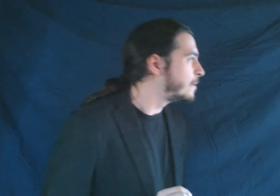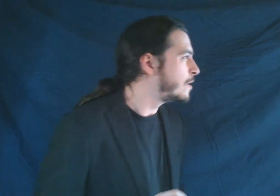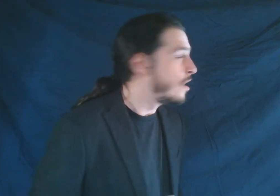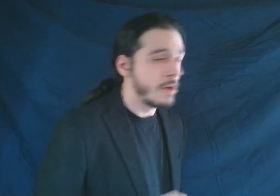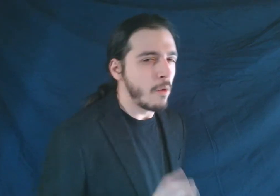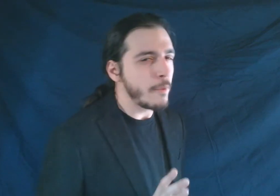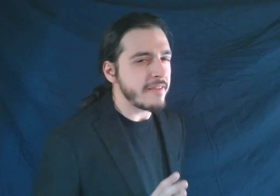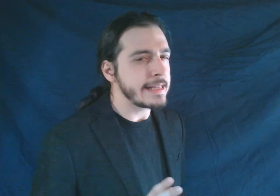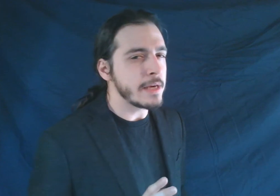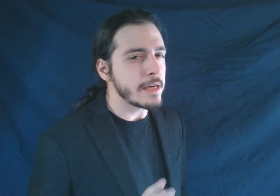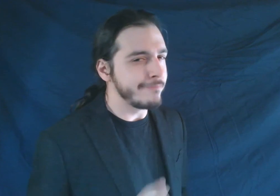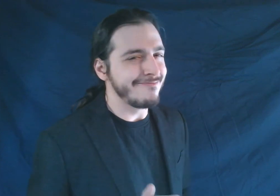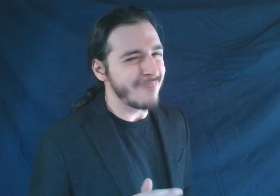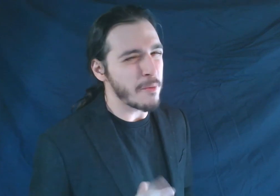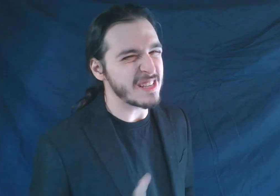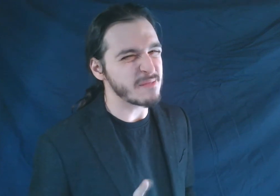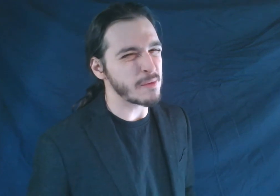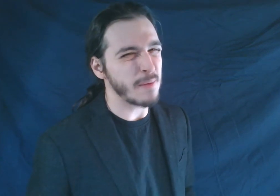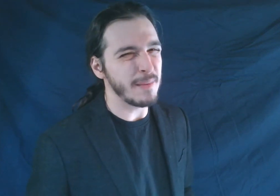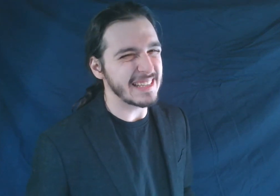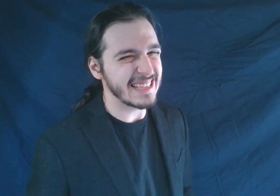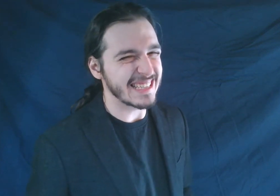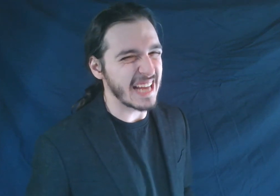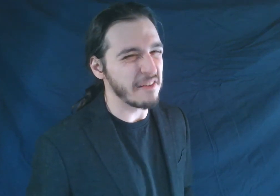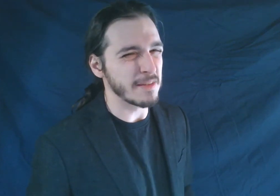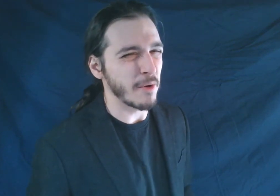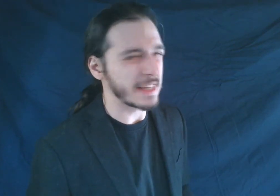L'uomo davanti a me ha pochissime probabilità di essere Humphrey Bogart.